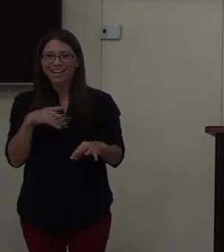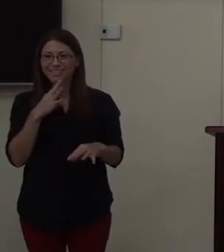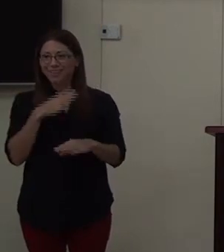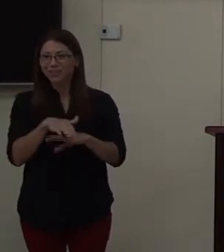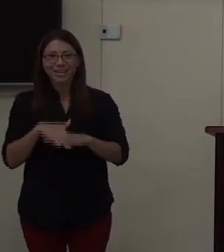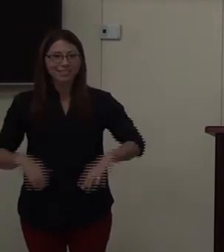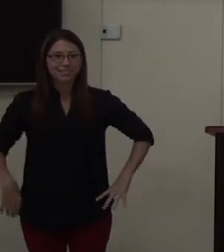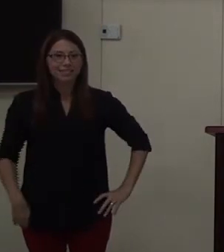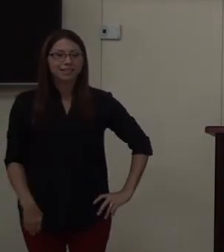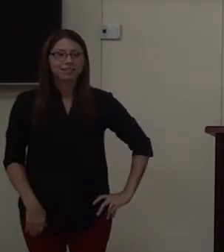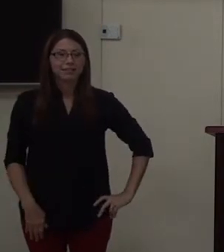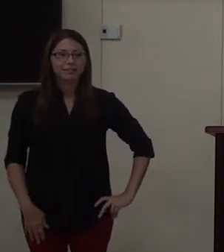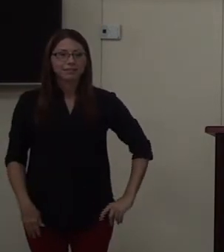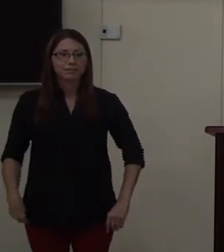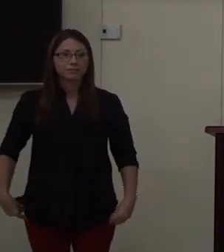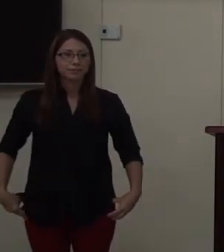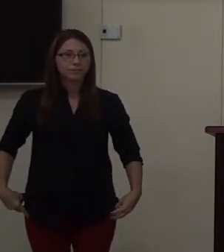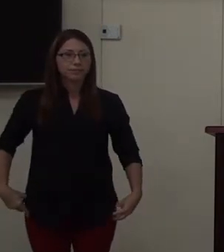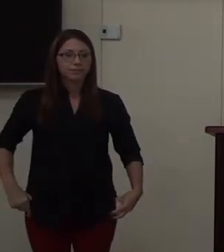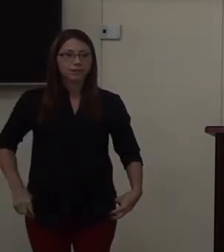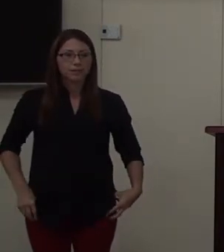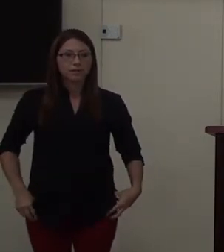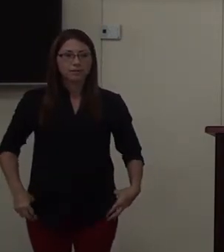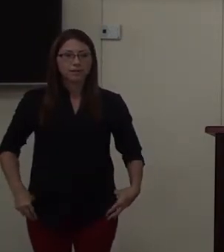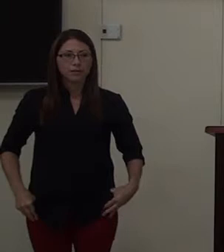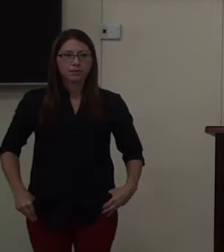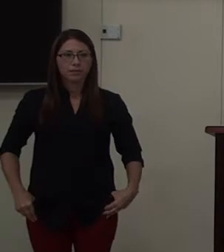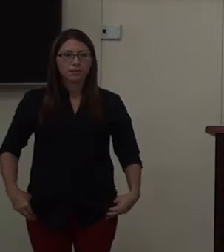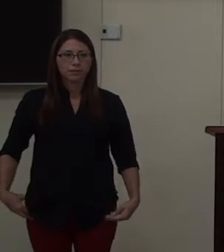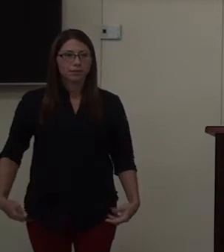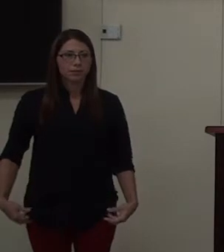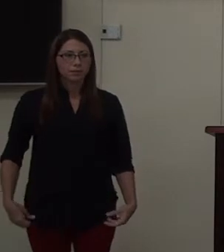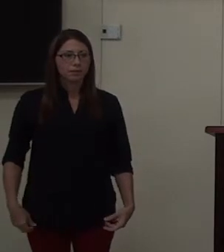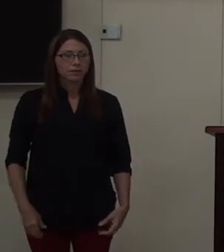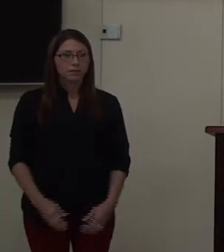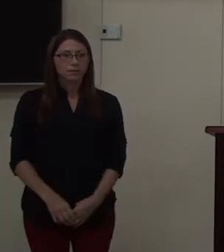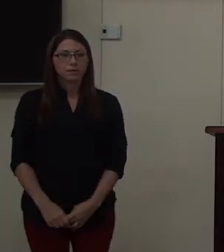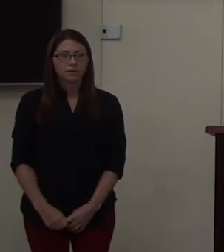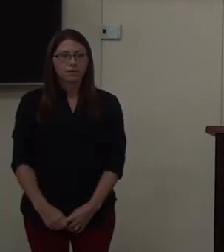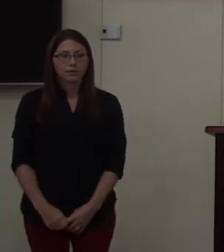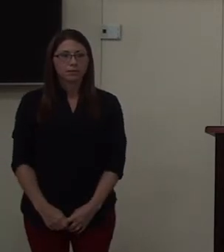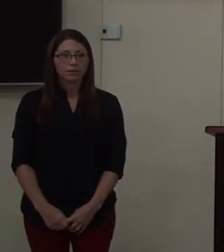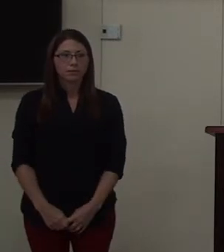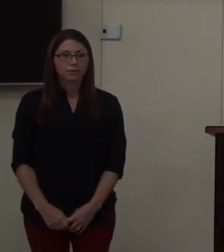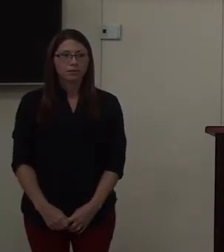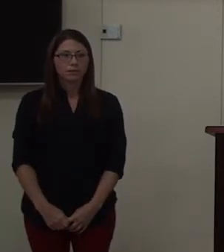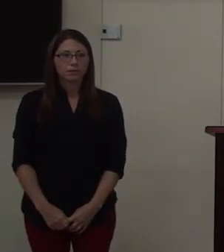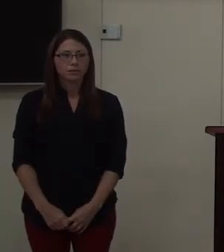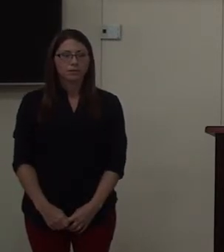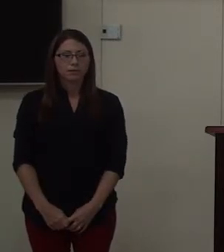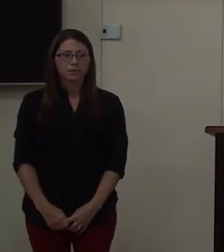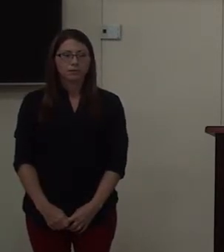they have all the structure in Spanish, and the content words, the lexical words, the more meaningful words, cultural words in